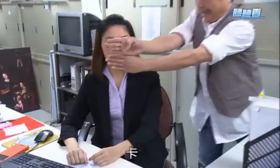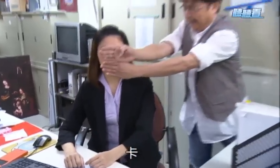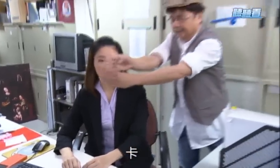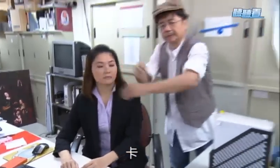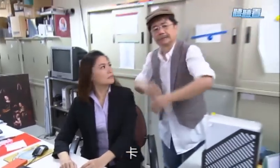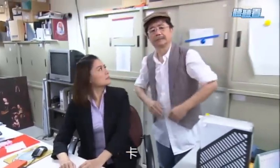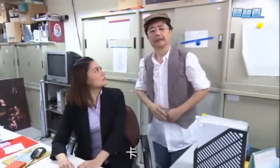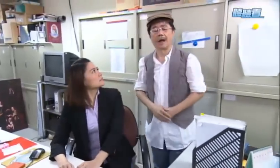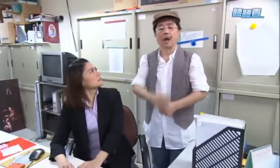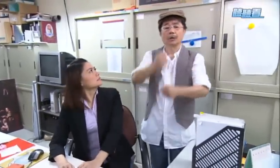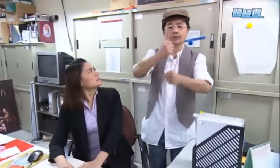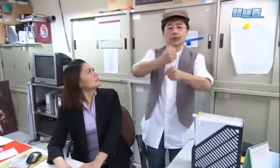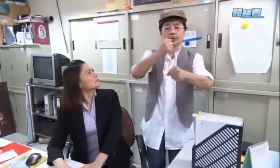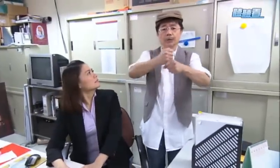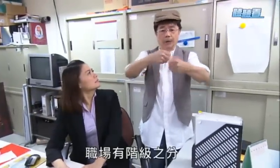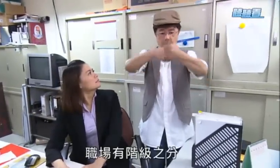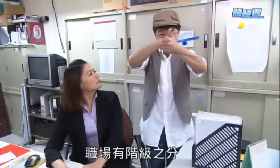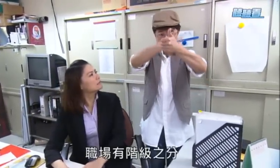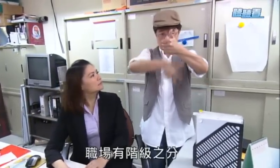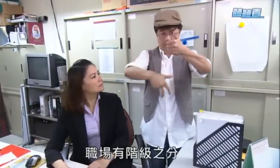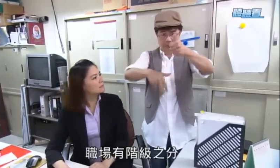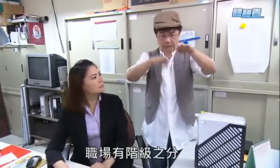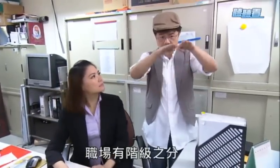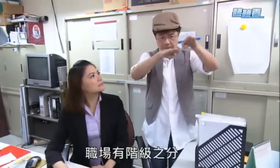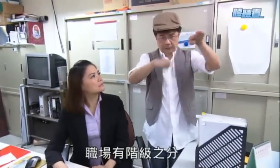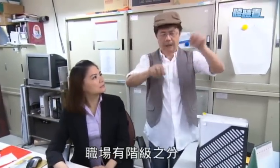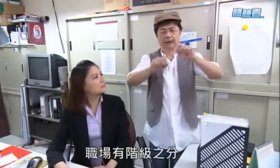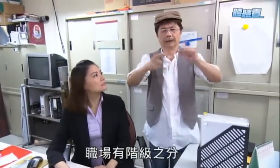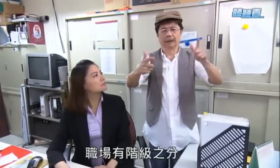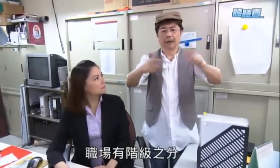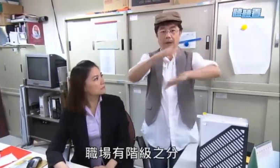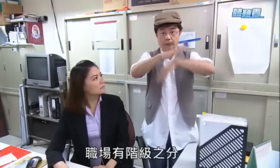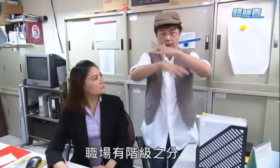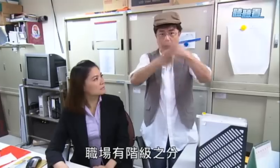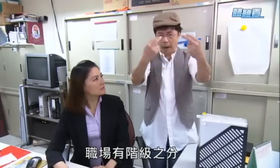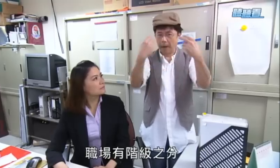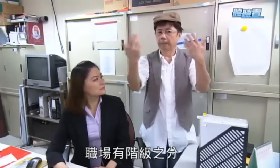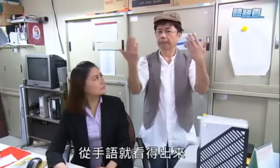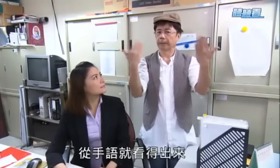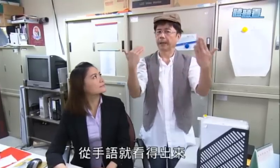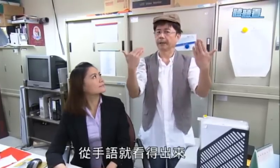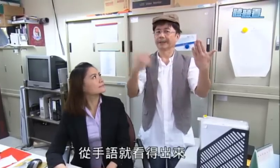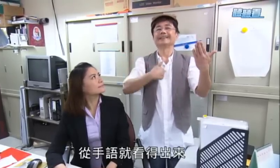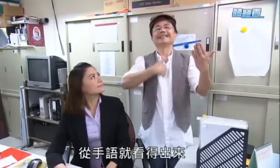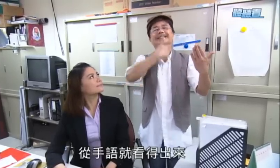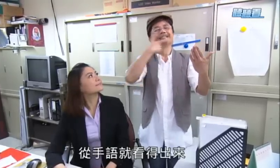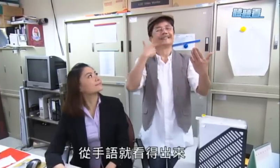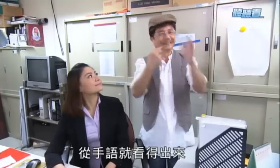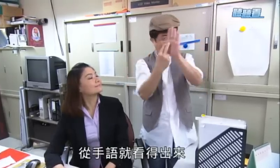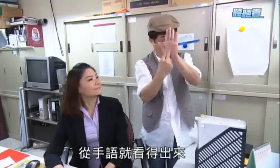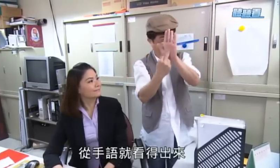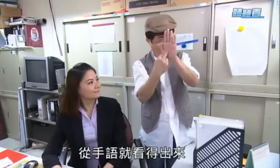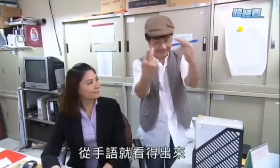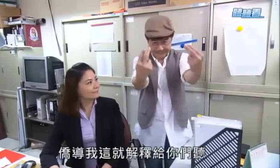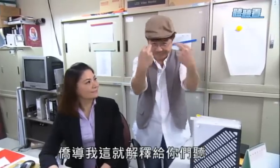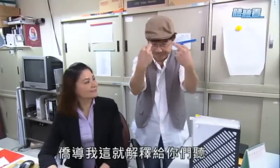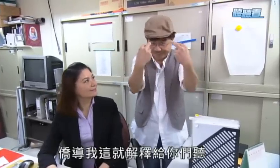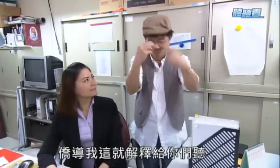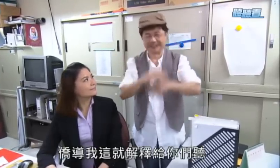他，职场啊有阶级之分，从手语就看得出来。小岛我呢，